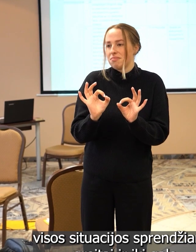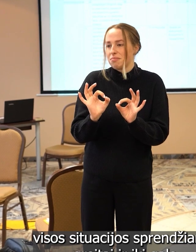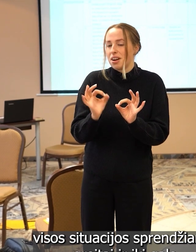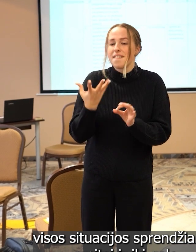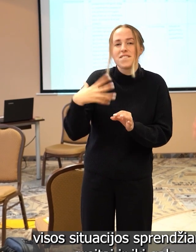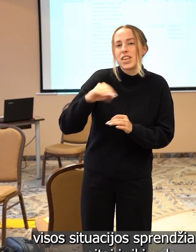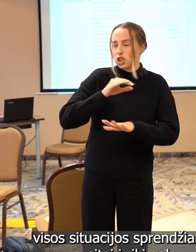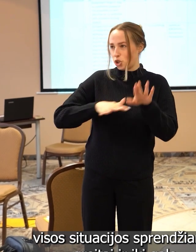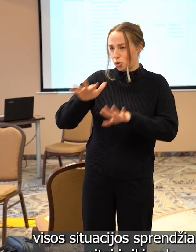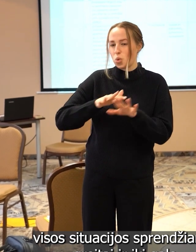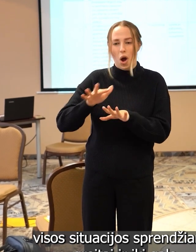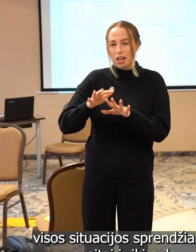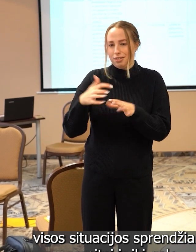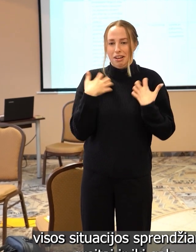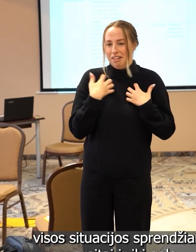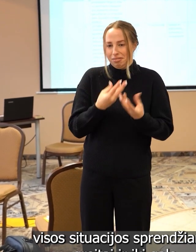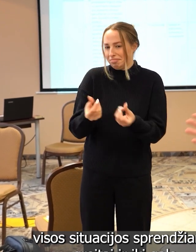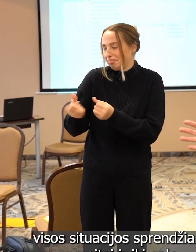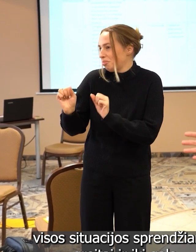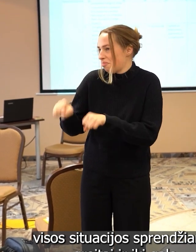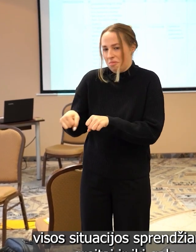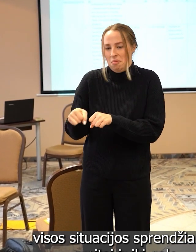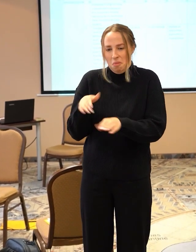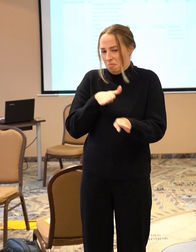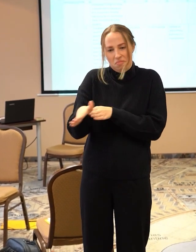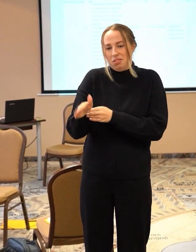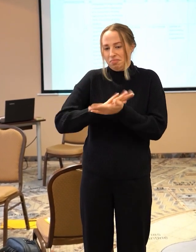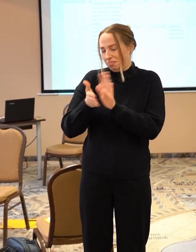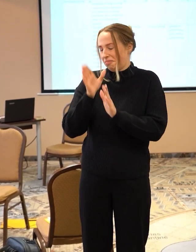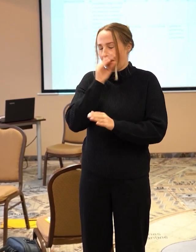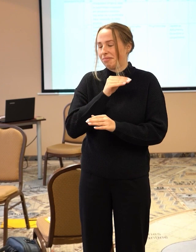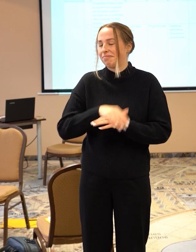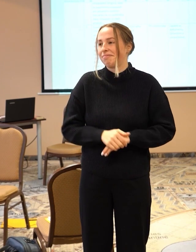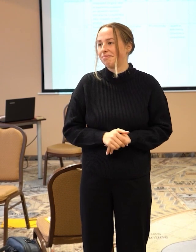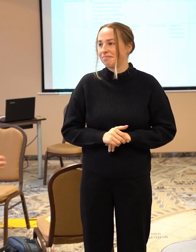Visos situacijos sprendžiamos greitai ir iki galo.